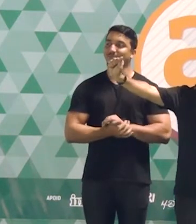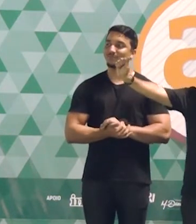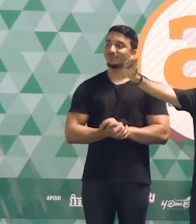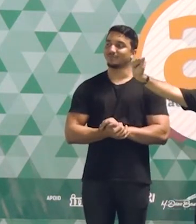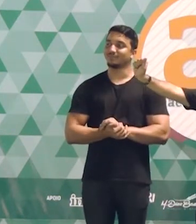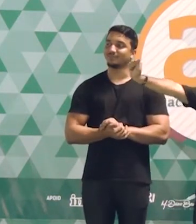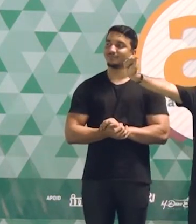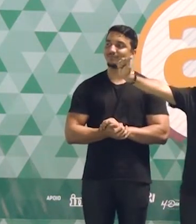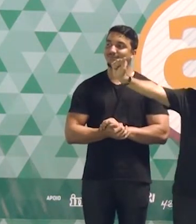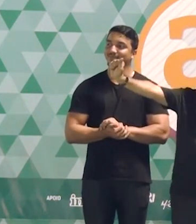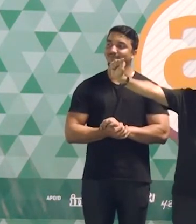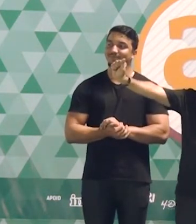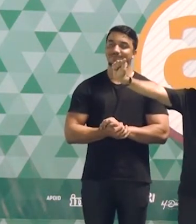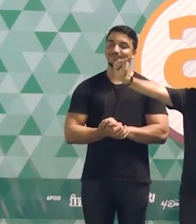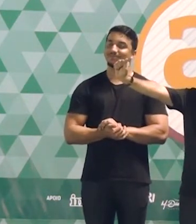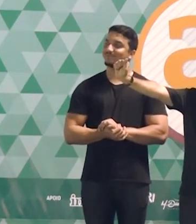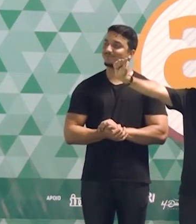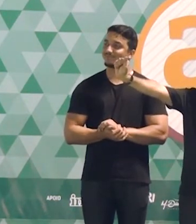A.